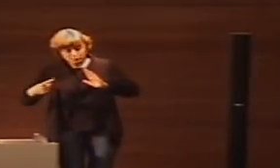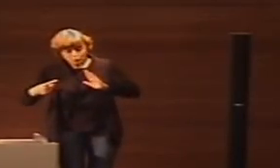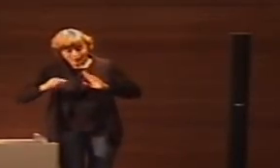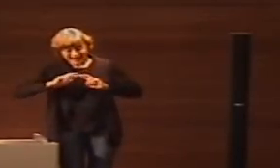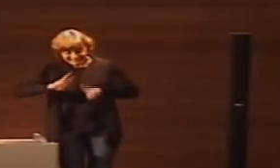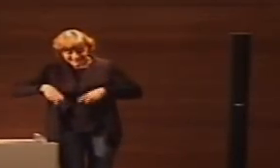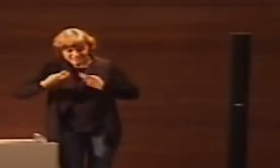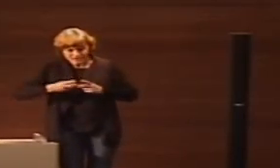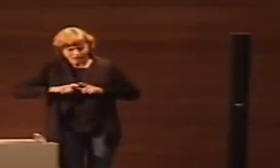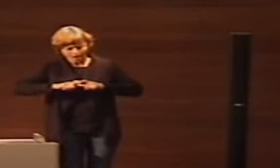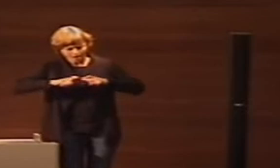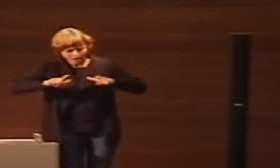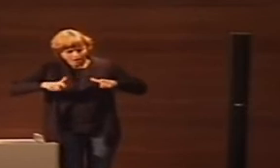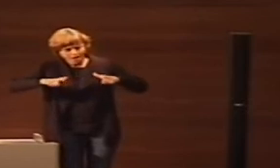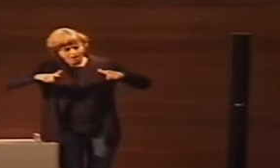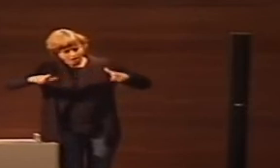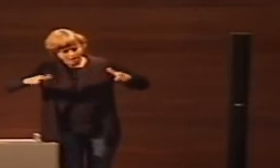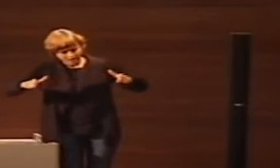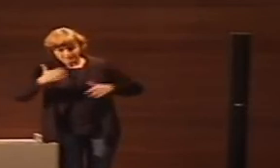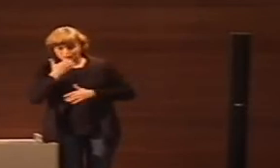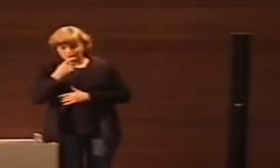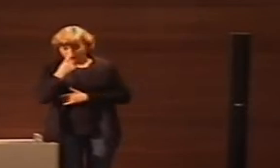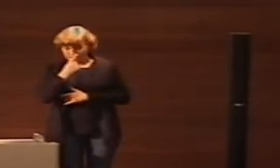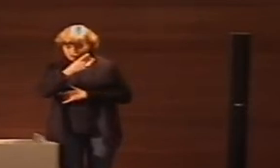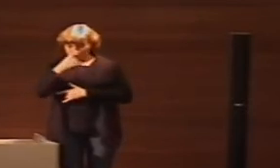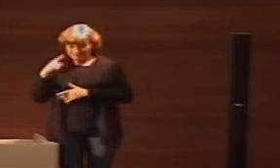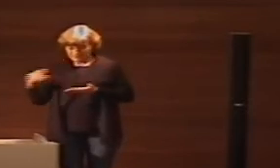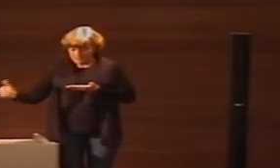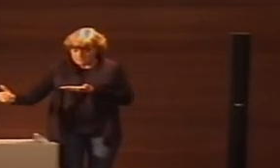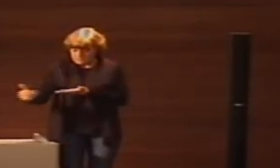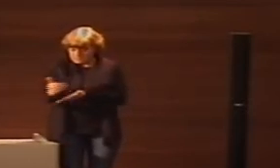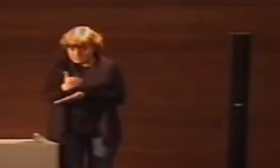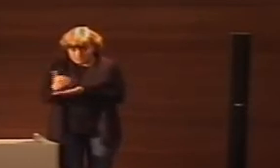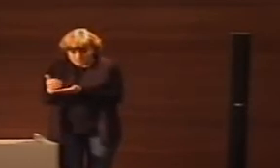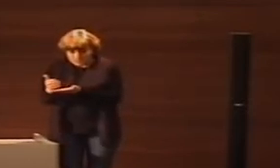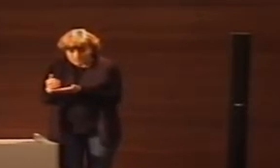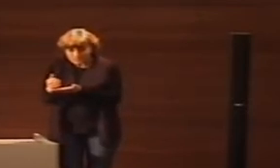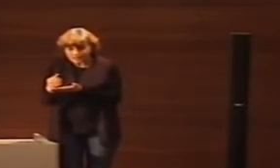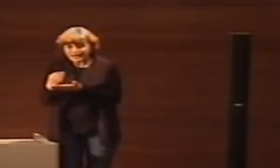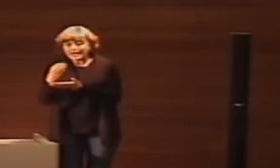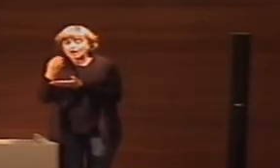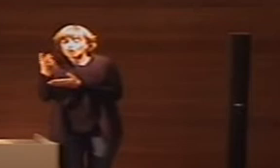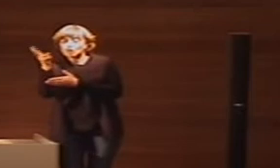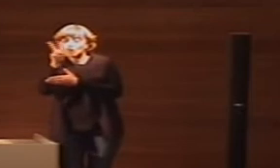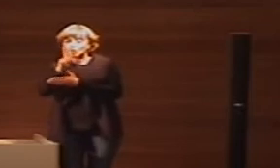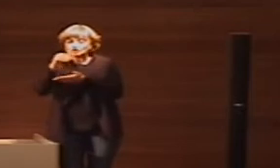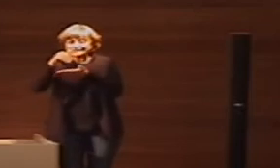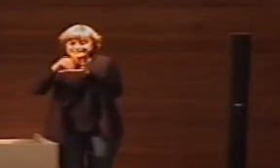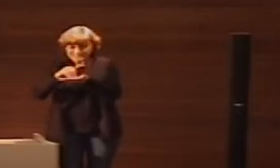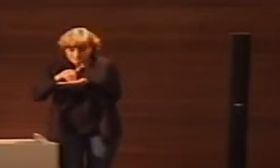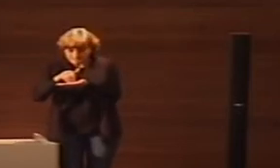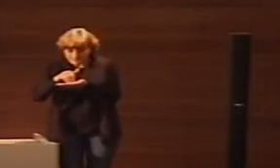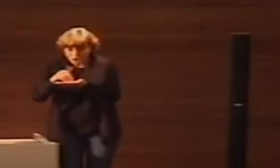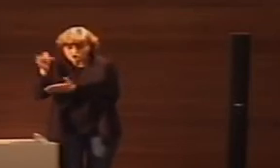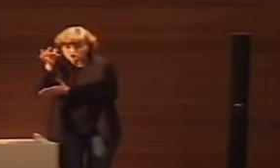aumentando. El año pasado recogimos 36.000 toneladas de biorresiduo, que es el elemento fundamental de la bolsa de